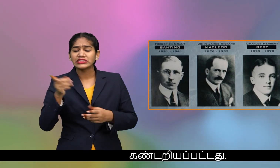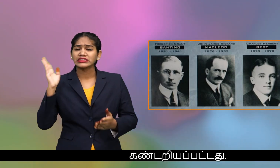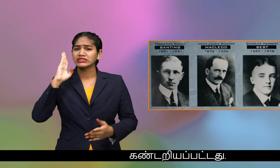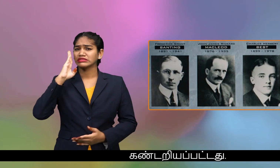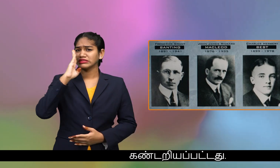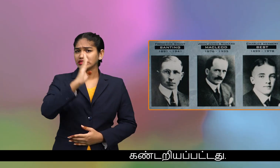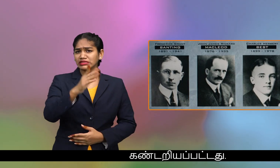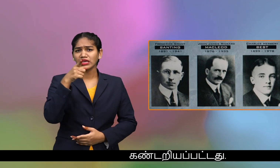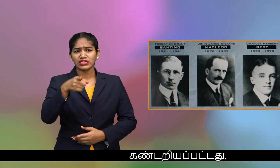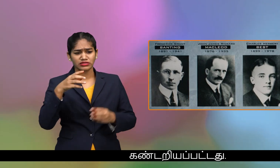கண்டறியப்பட்டது.